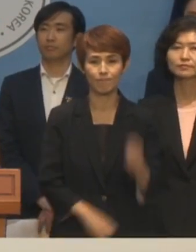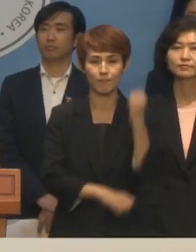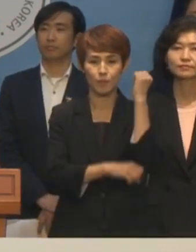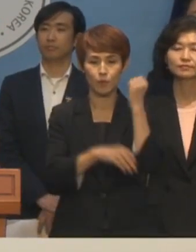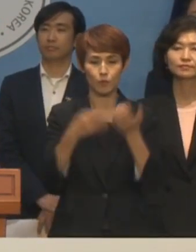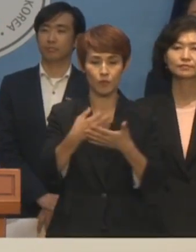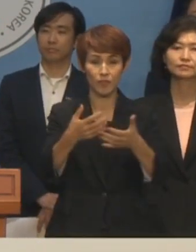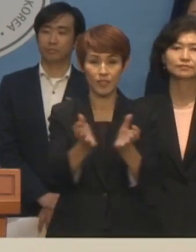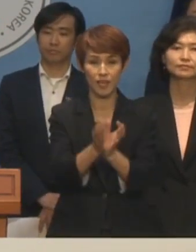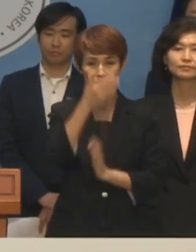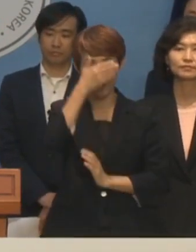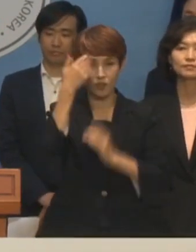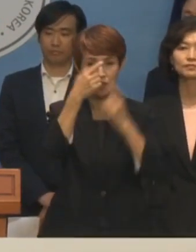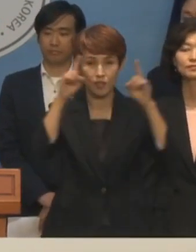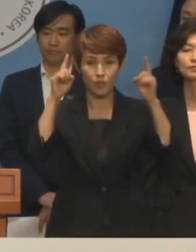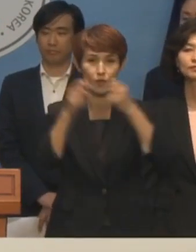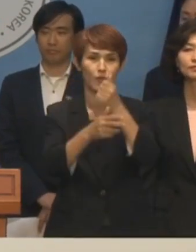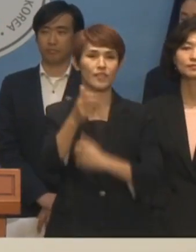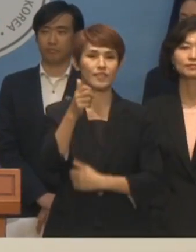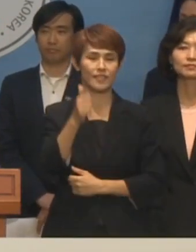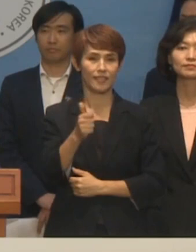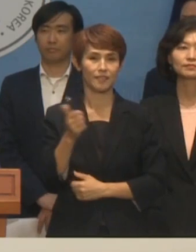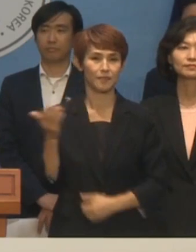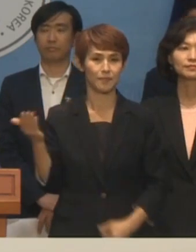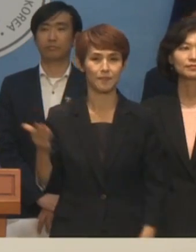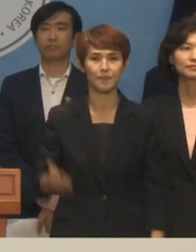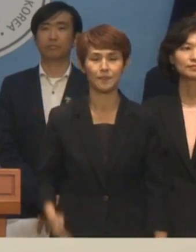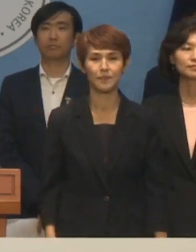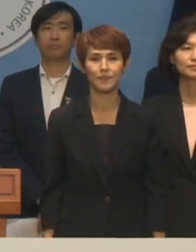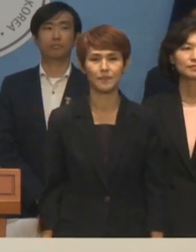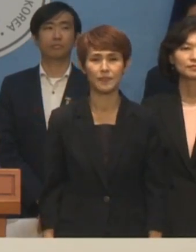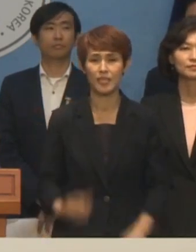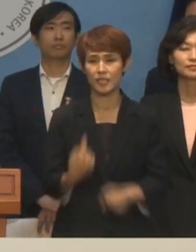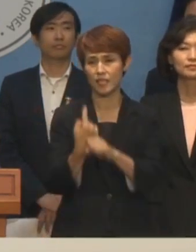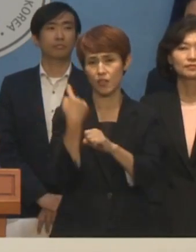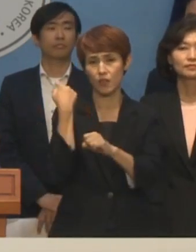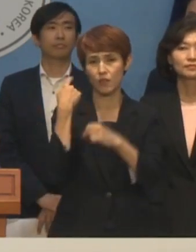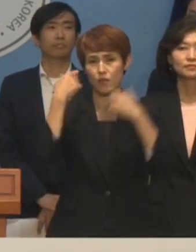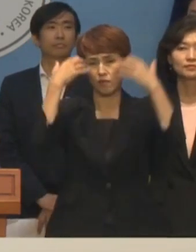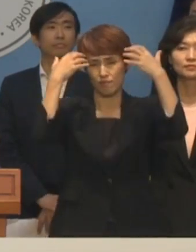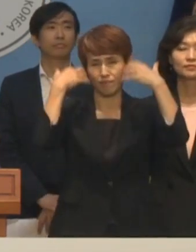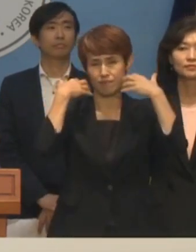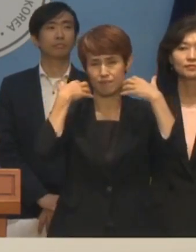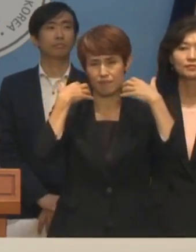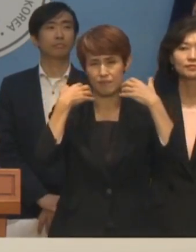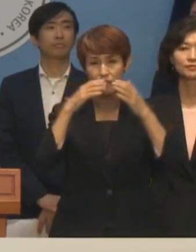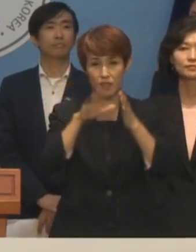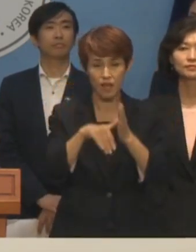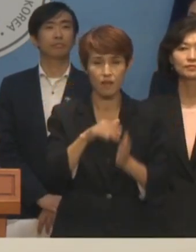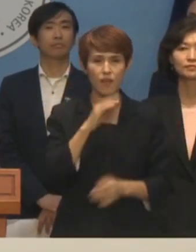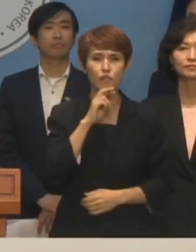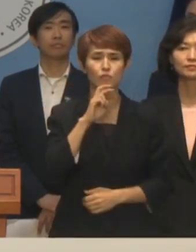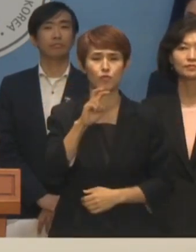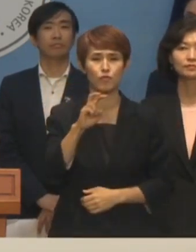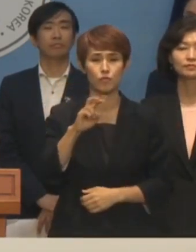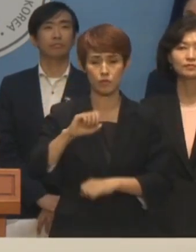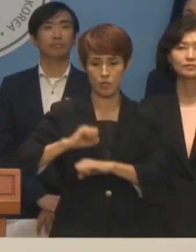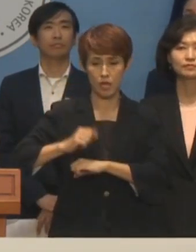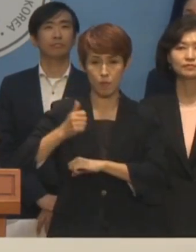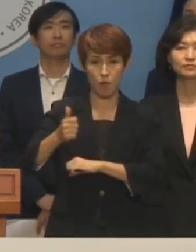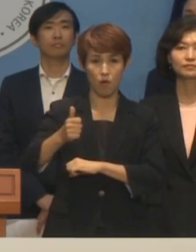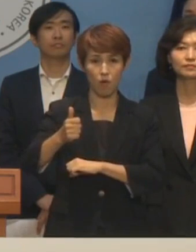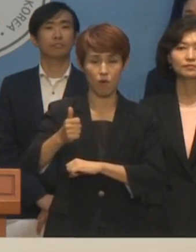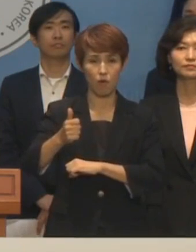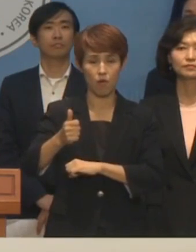기본소득당 청년대학생위원장 윤김진서입니다. 작년 여름 20살의 해병이 수해로 인한 실종자를